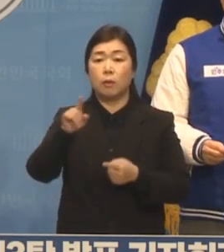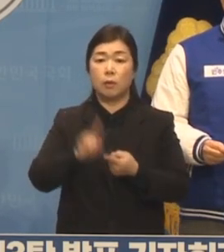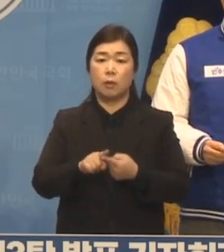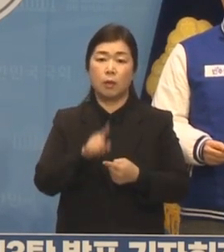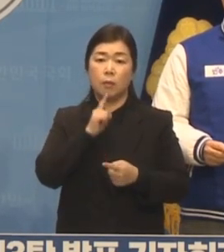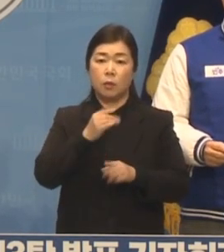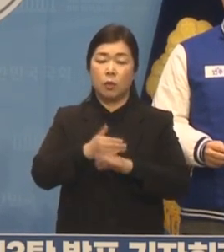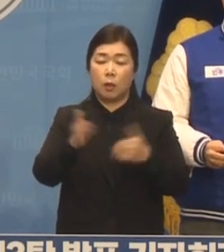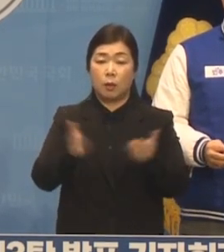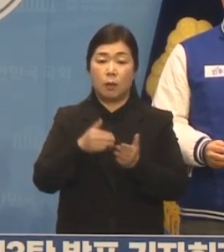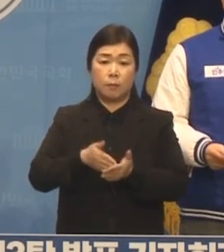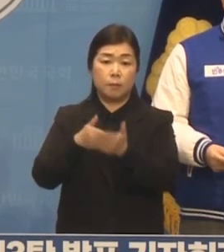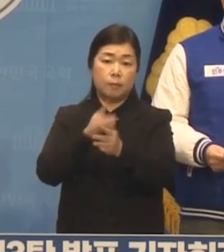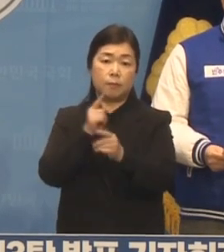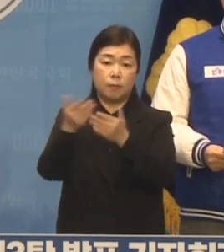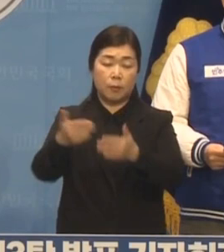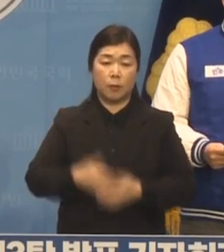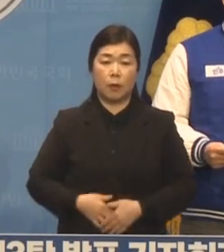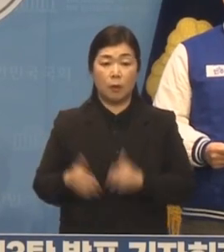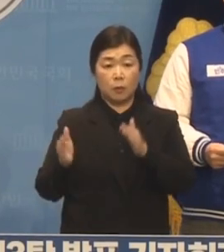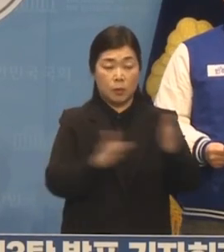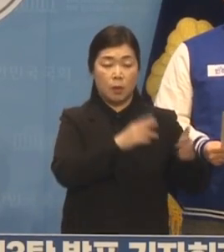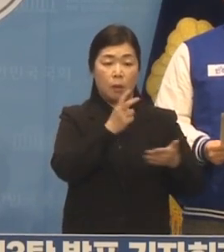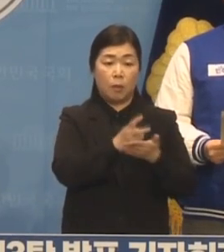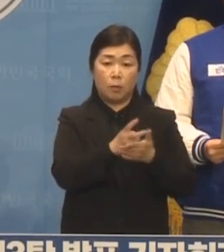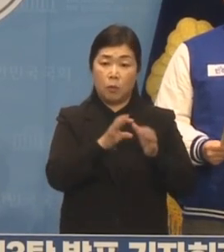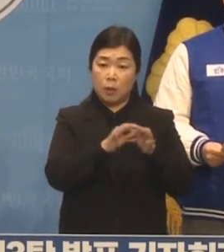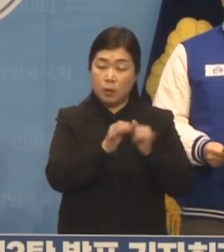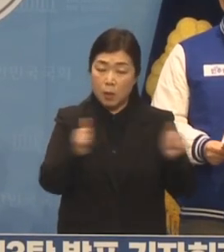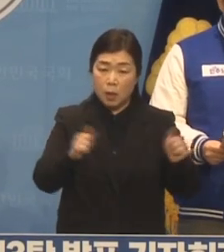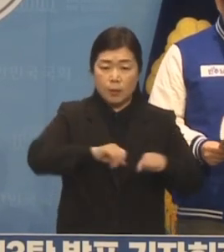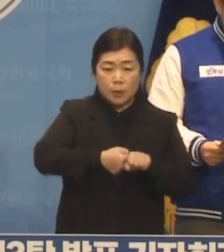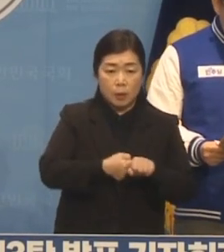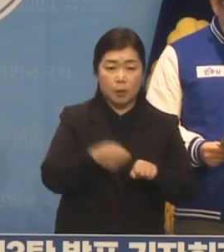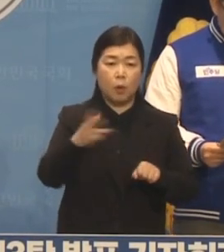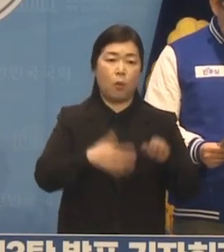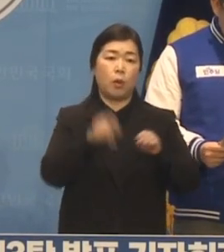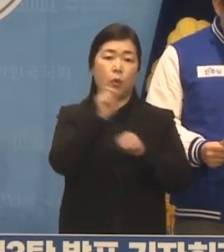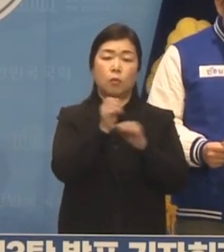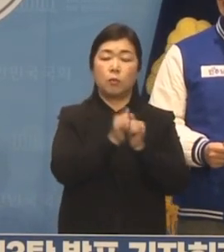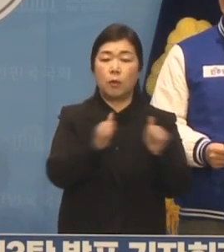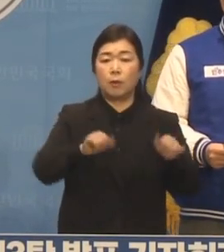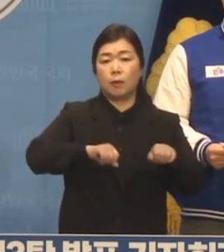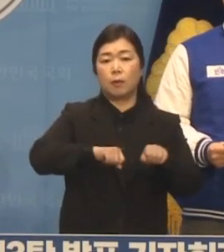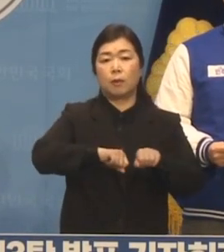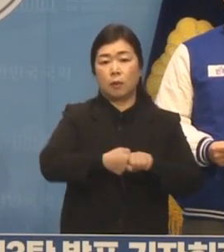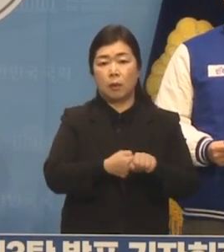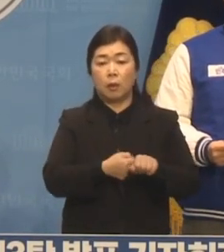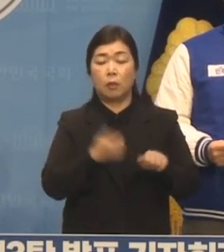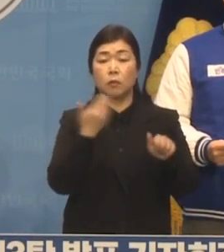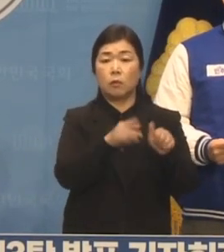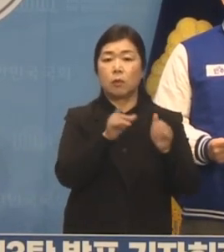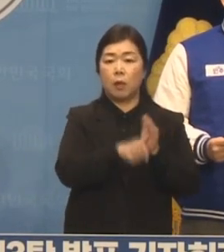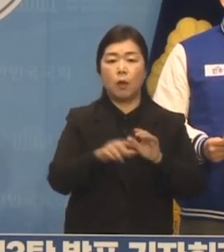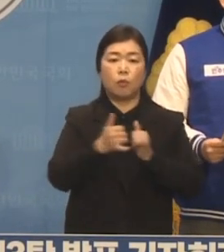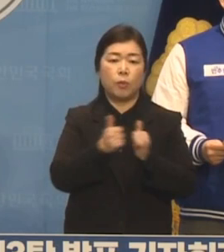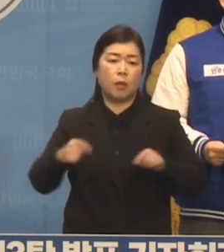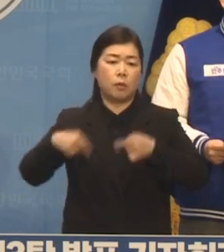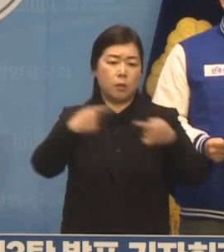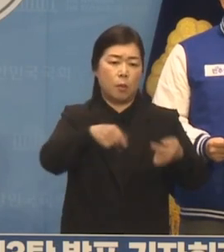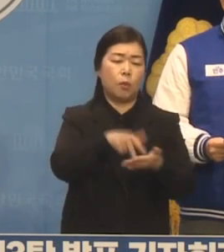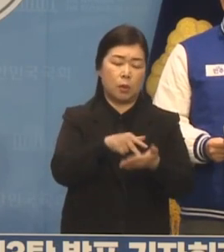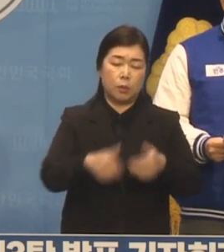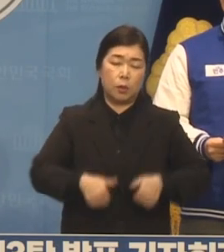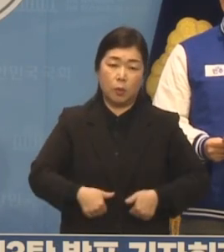제안합니다. 두 번째, 법조인 징계와 고위공무원의 탄핵에 국민의 참여를 보장시키는 방안입니다. 현재